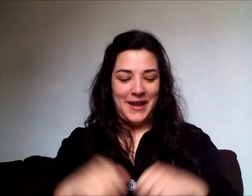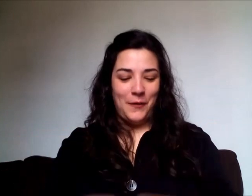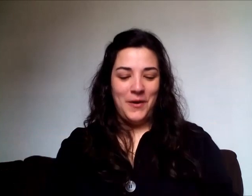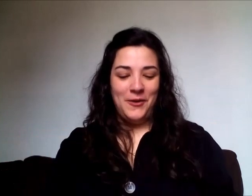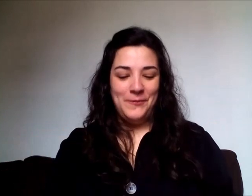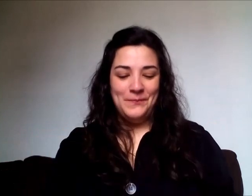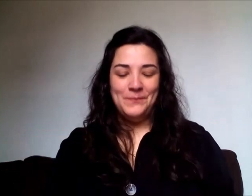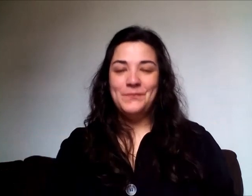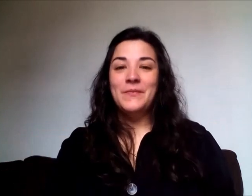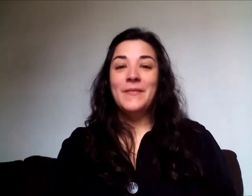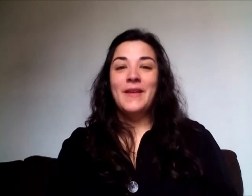¿De acuerdo?